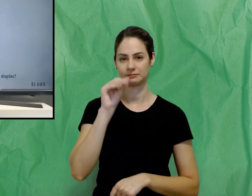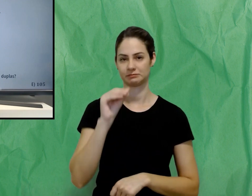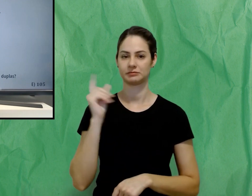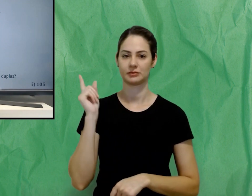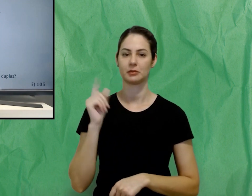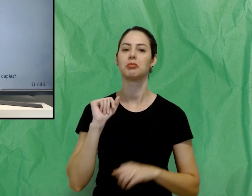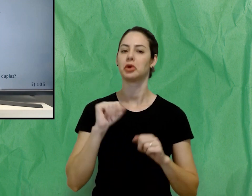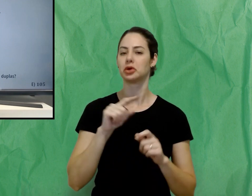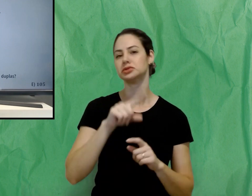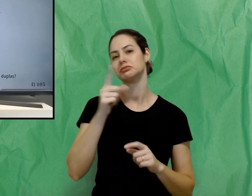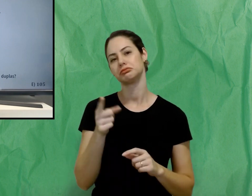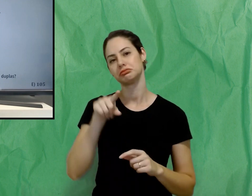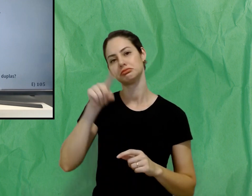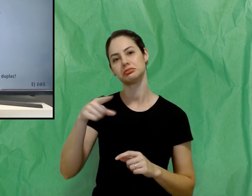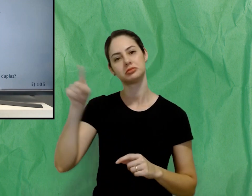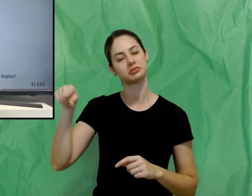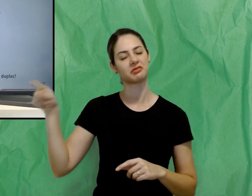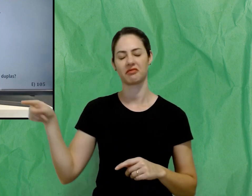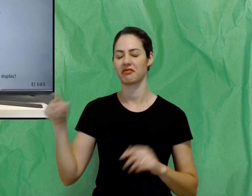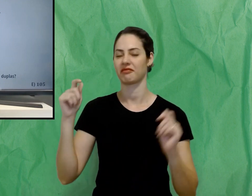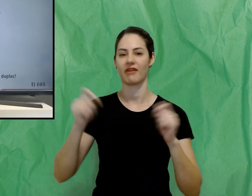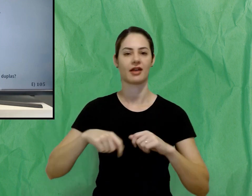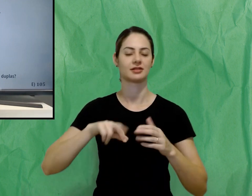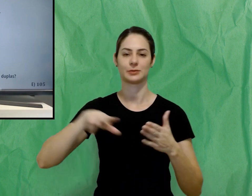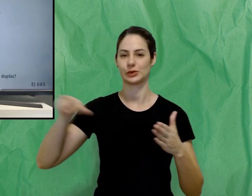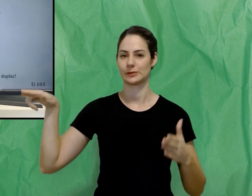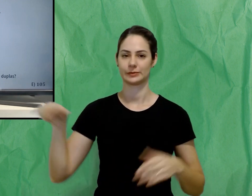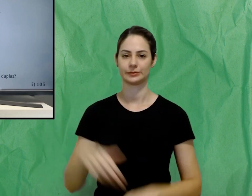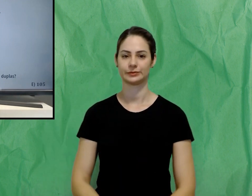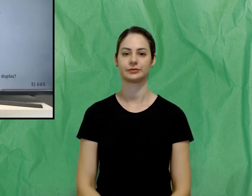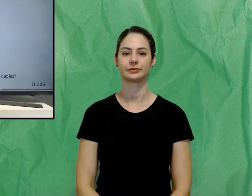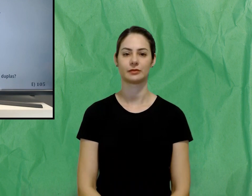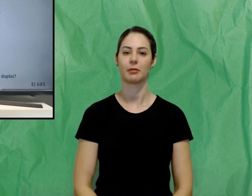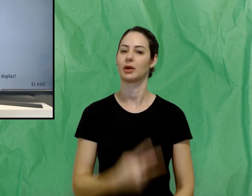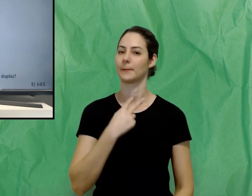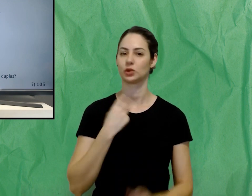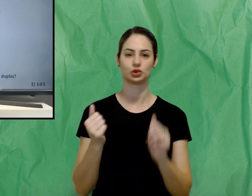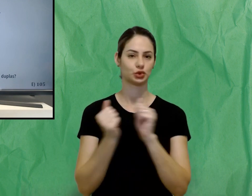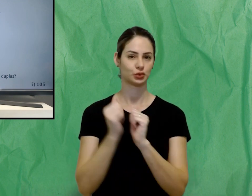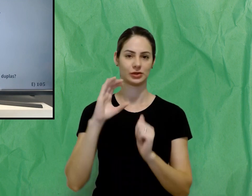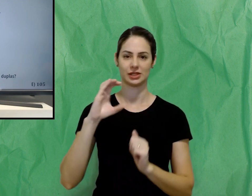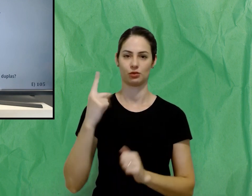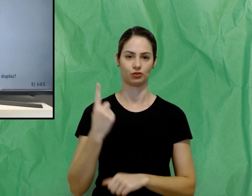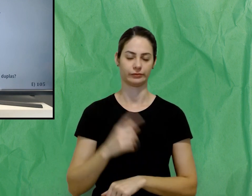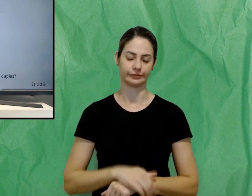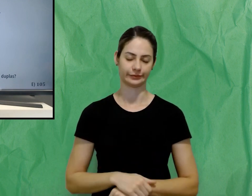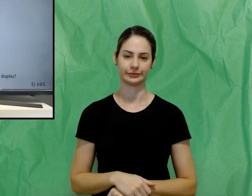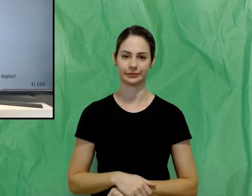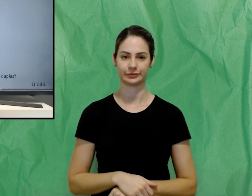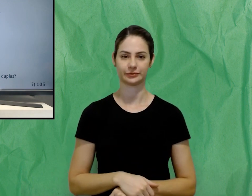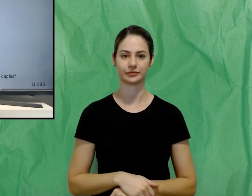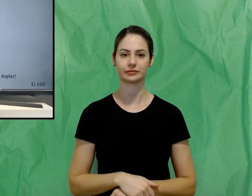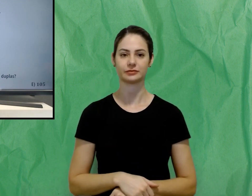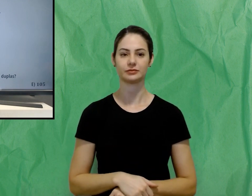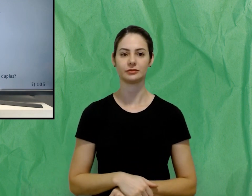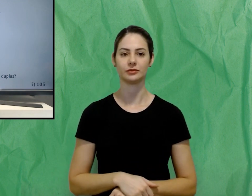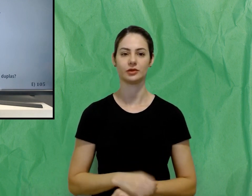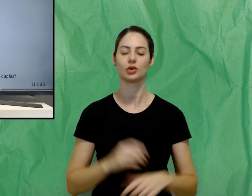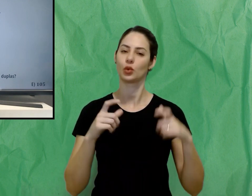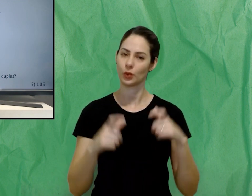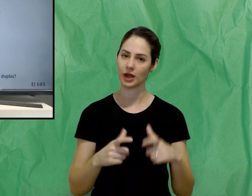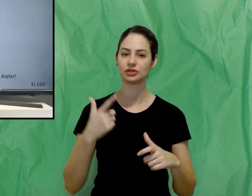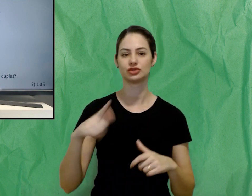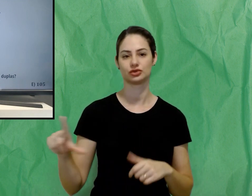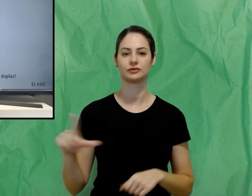entrar aqui, ele poderia entrar aqui, aqui. Só não poderia aqui. Mas ele está marcando o lugar novamente como o